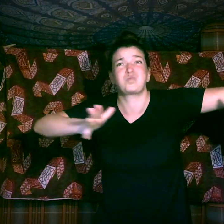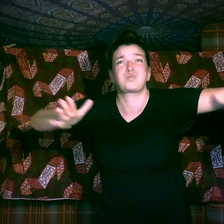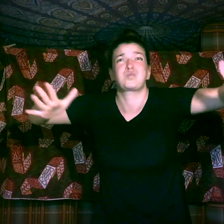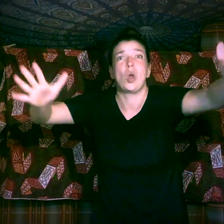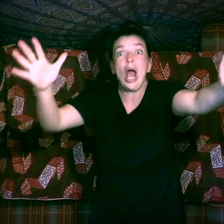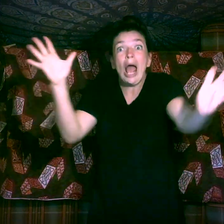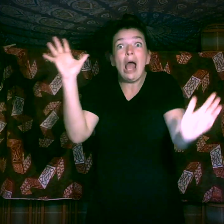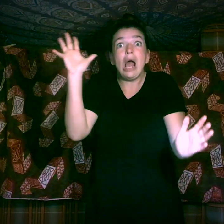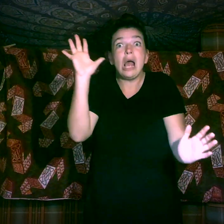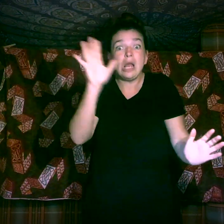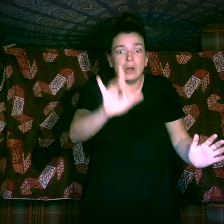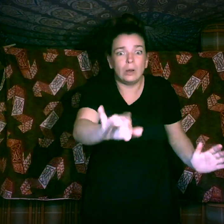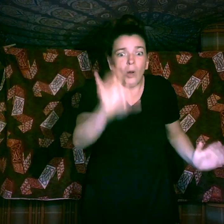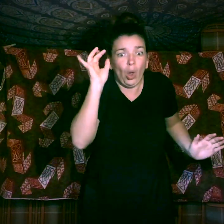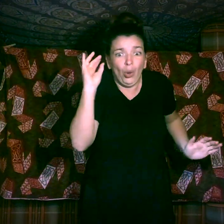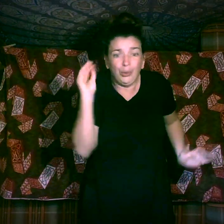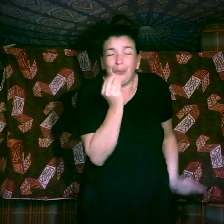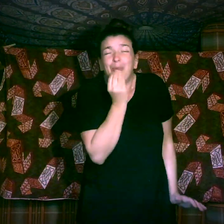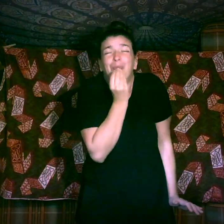et glacée.